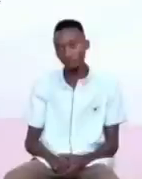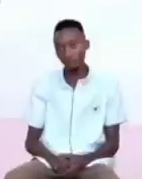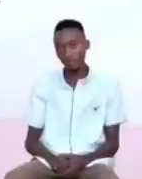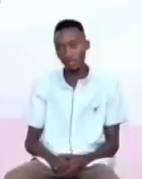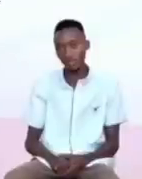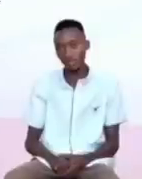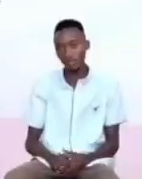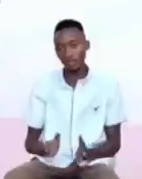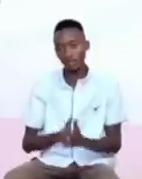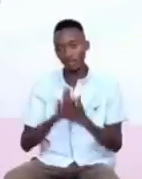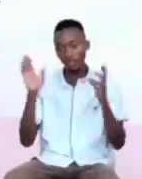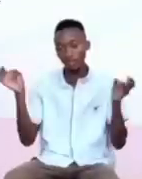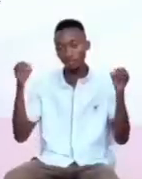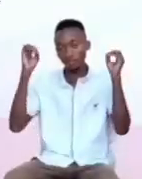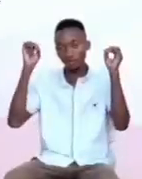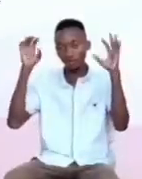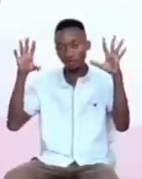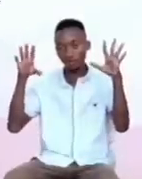Hallelujah.